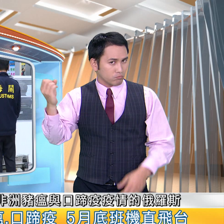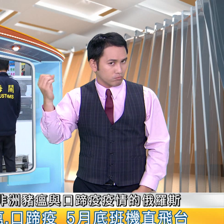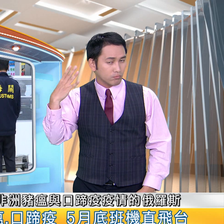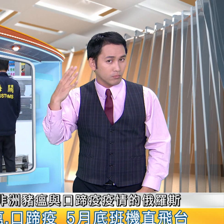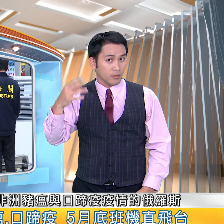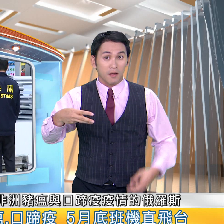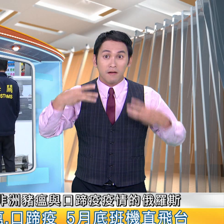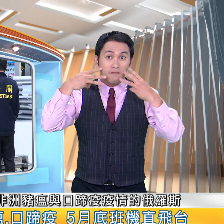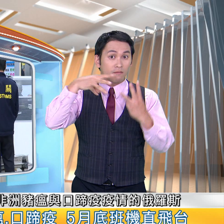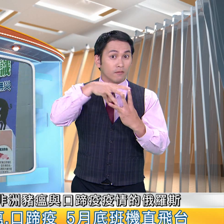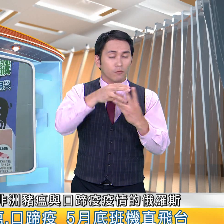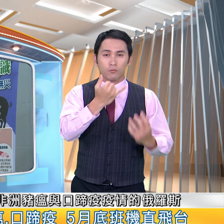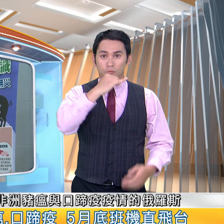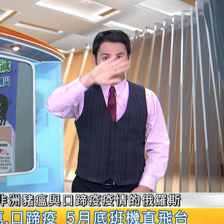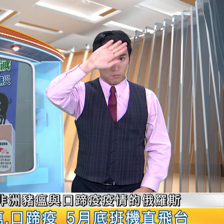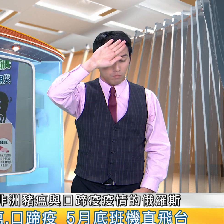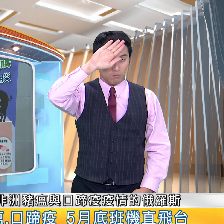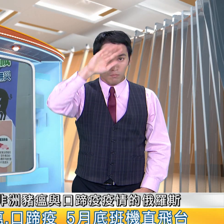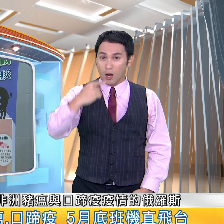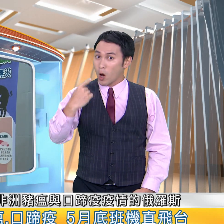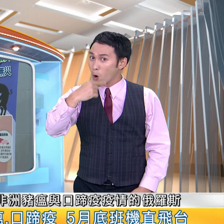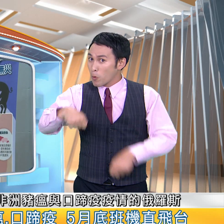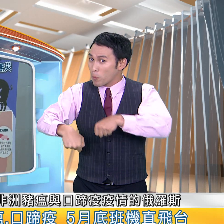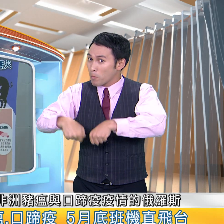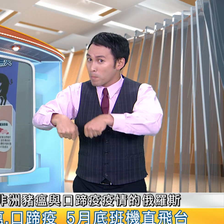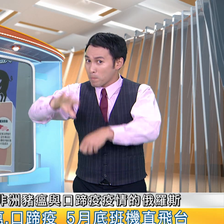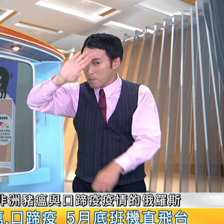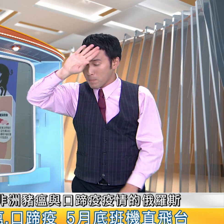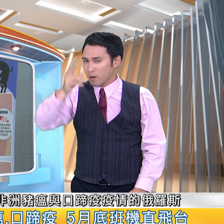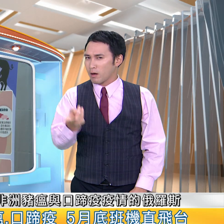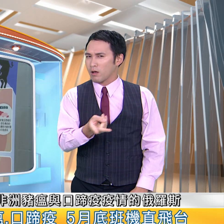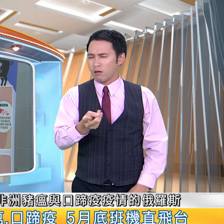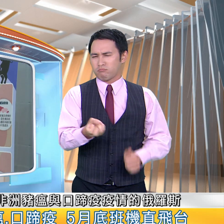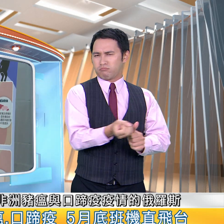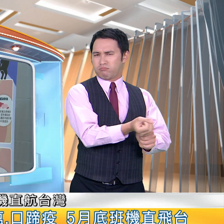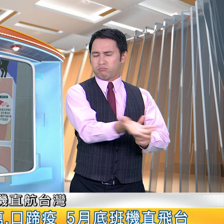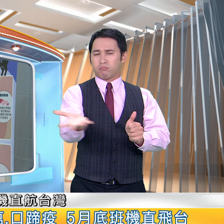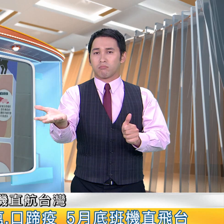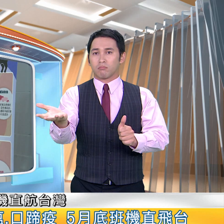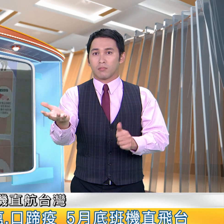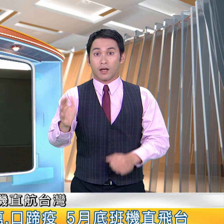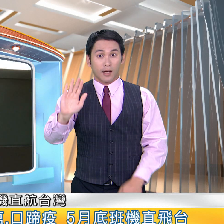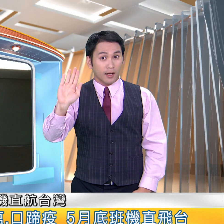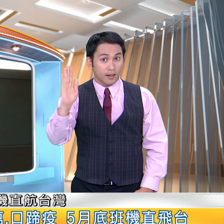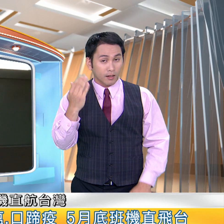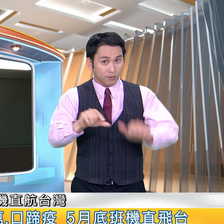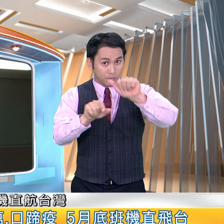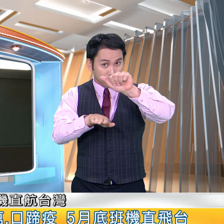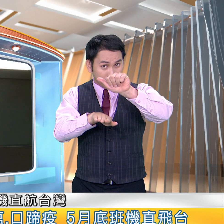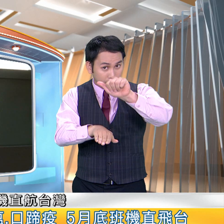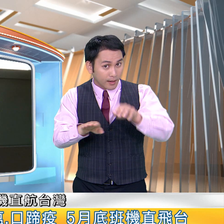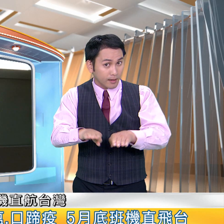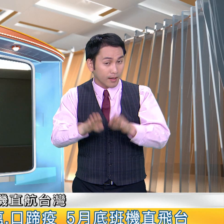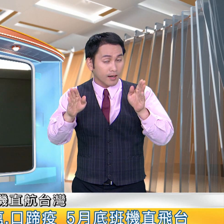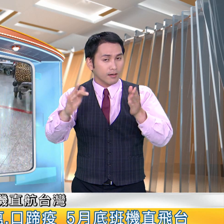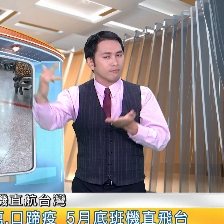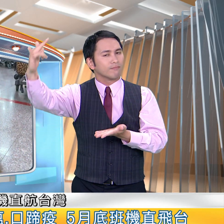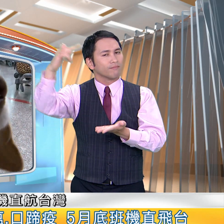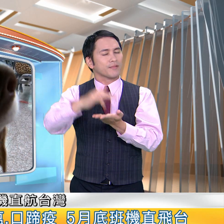非洲猪瘟与口蹄疫疫情的俄罗斯，五月底就有班机直航台湾，不过一